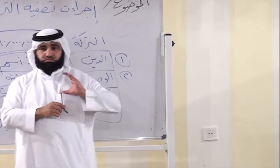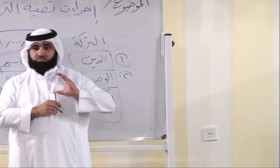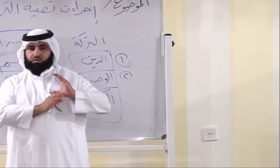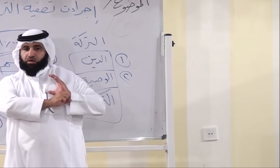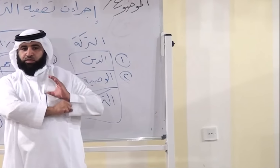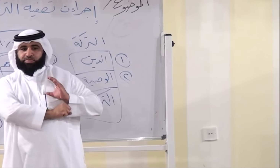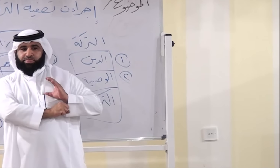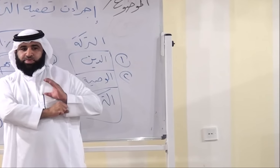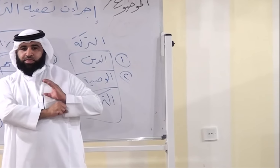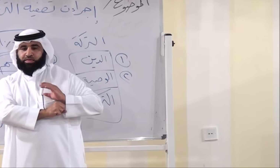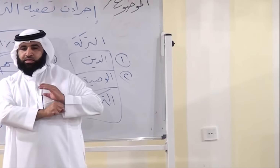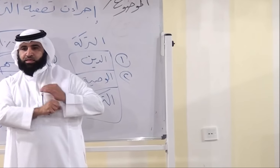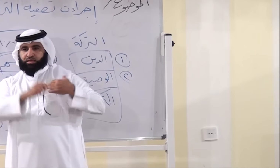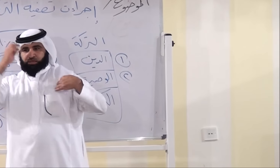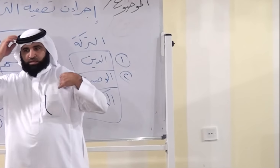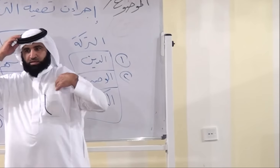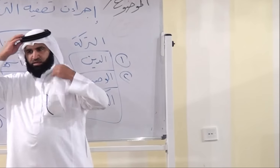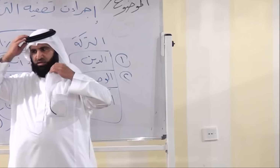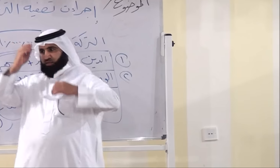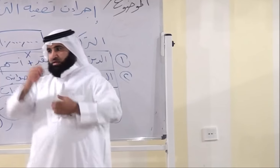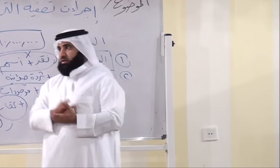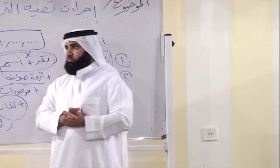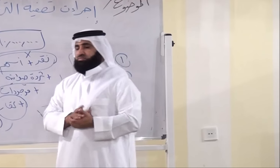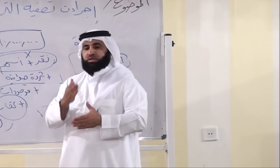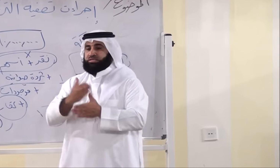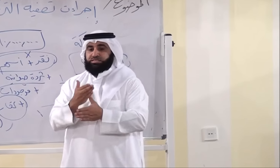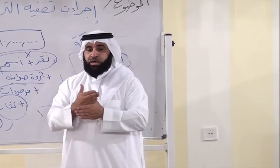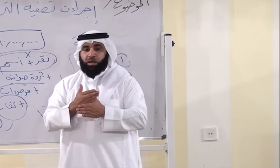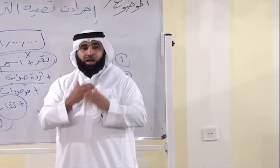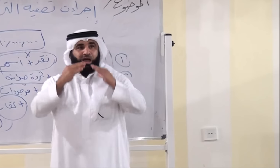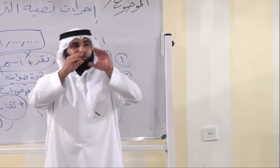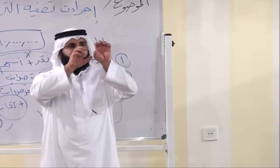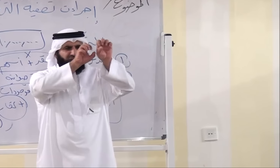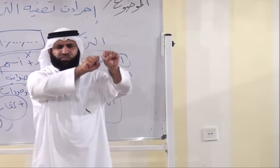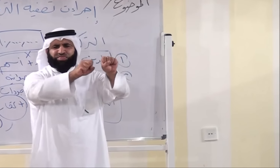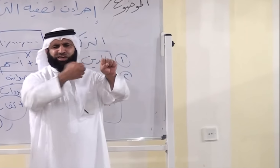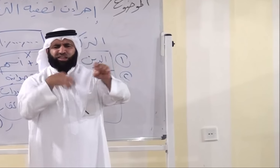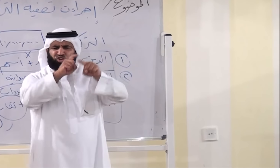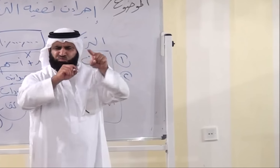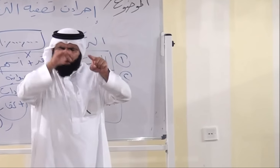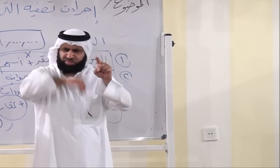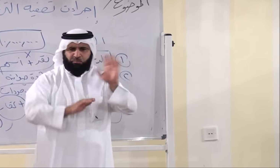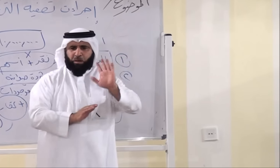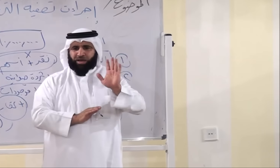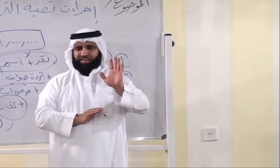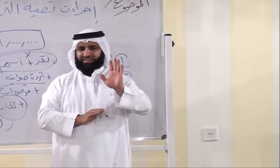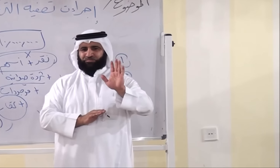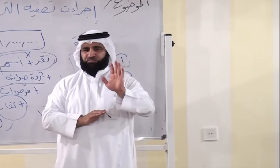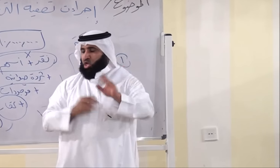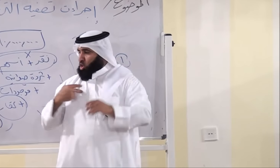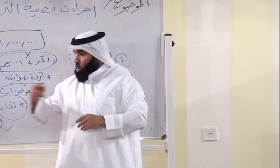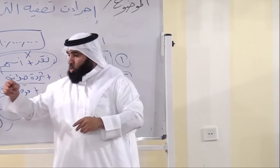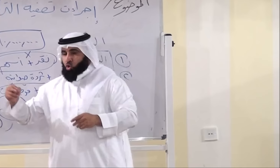وهذا دائما الحل هذا يحافظ على سعر العقار بحيث ان الورثة يتزاودون مع